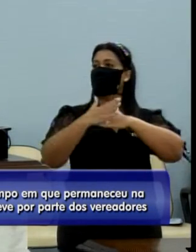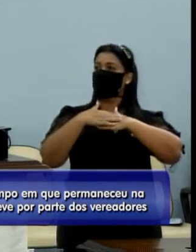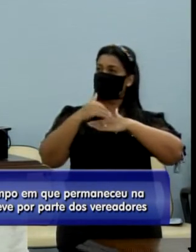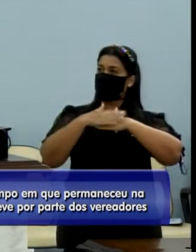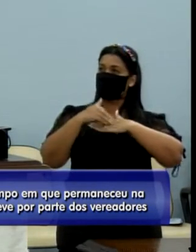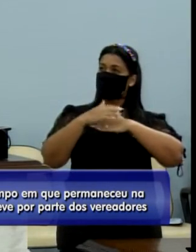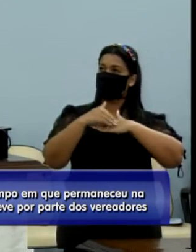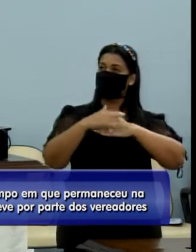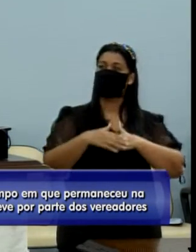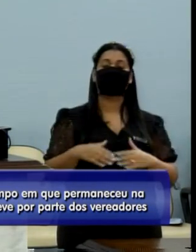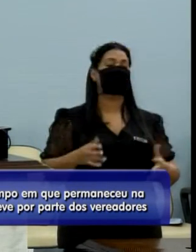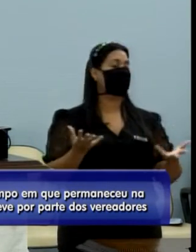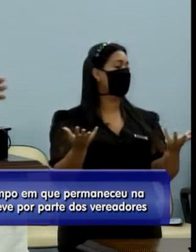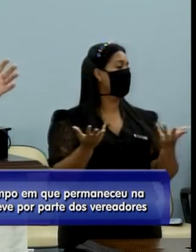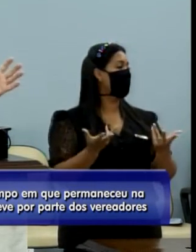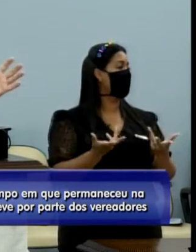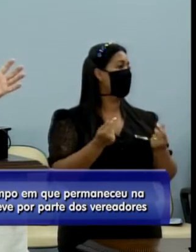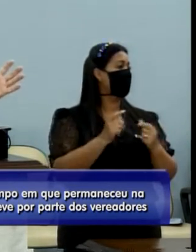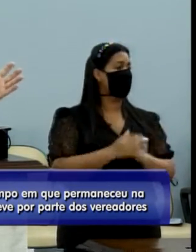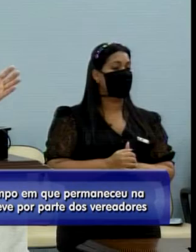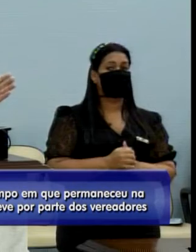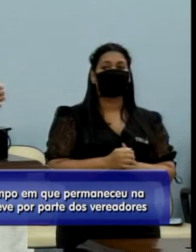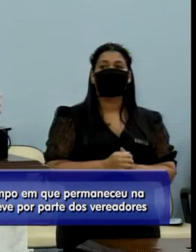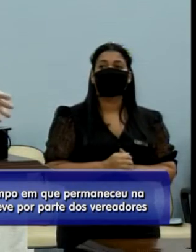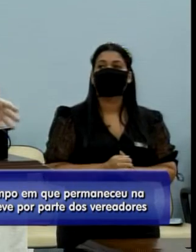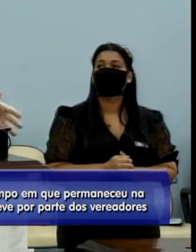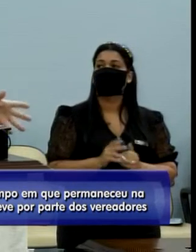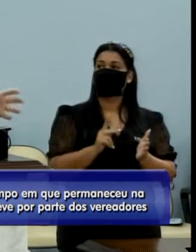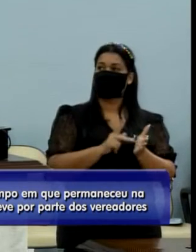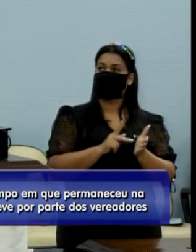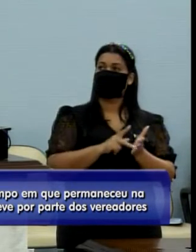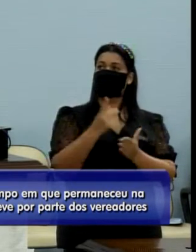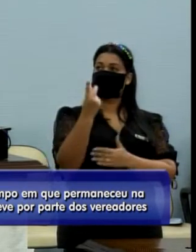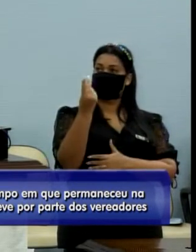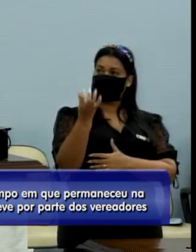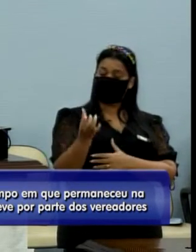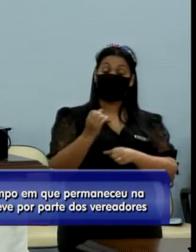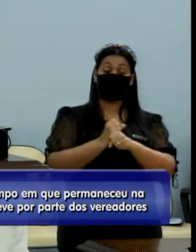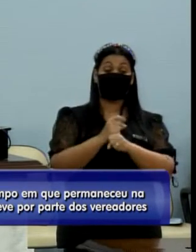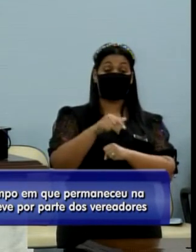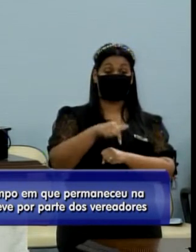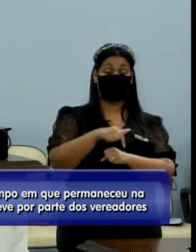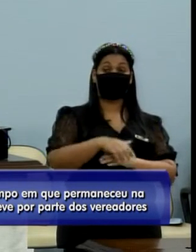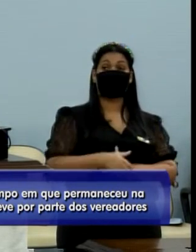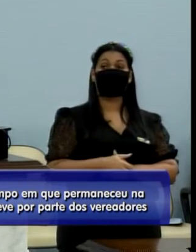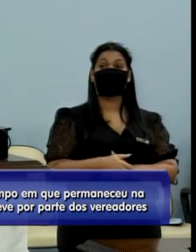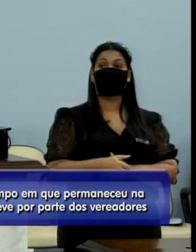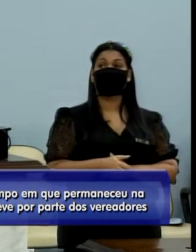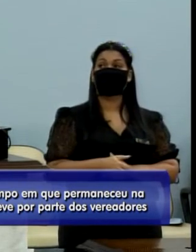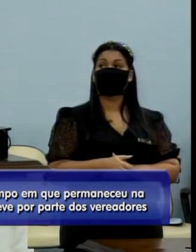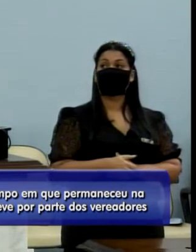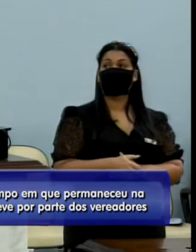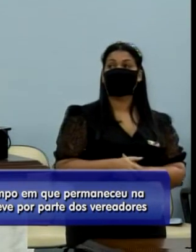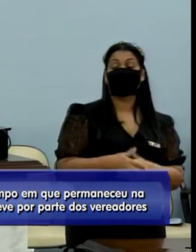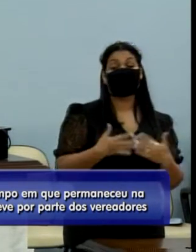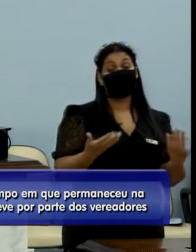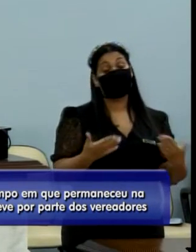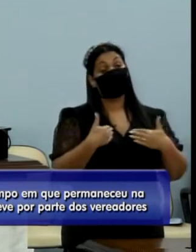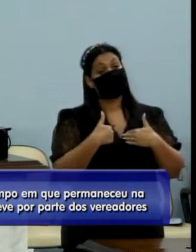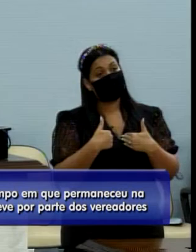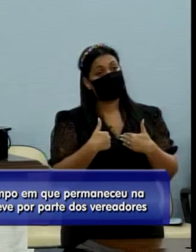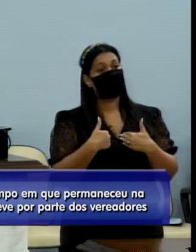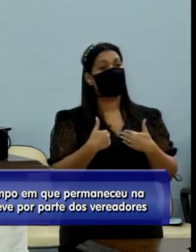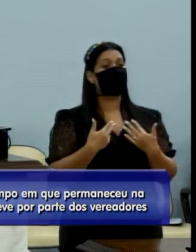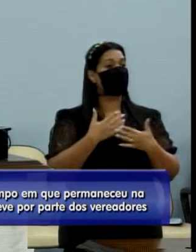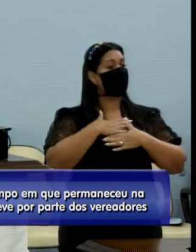carinho extraordinário na verdade foram 16 anos aqui na casa então para mim foi o